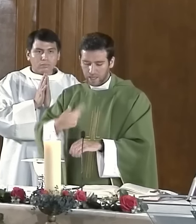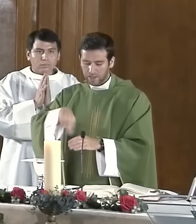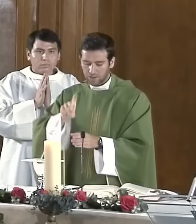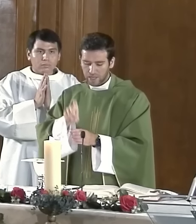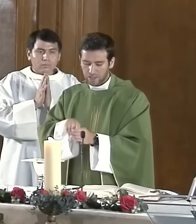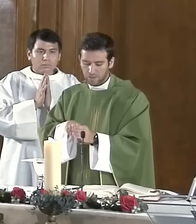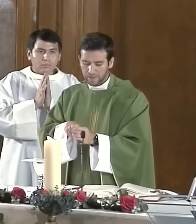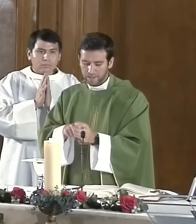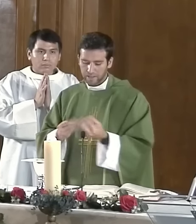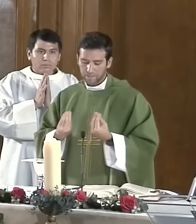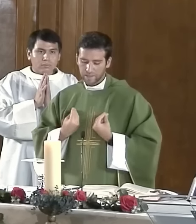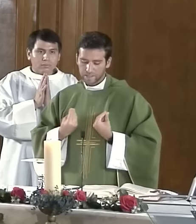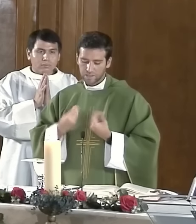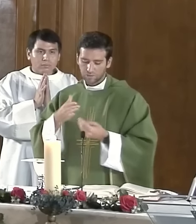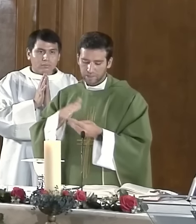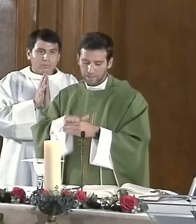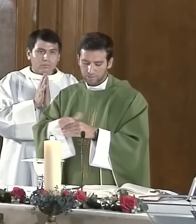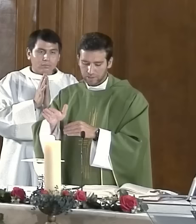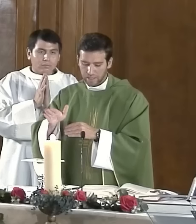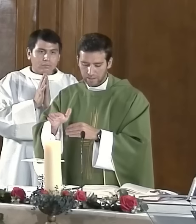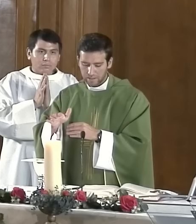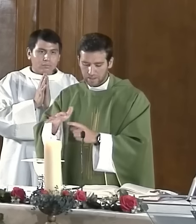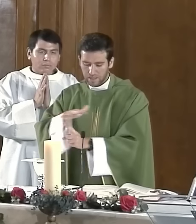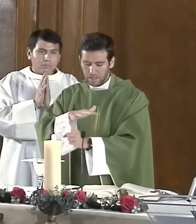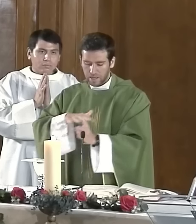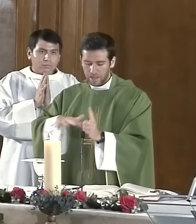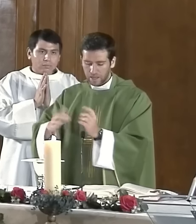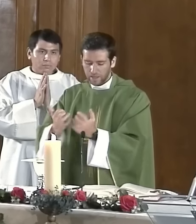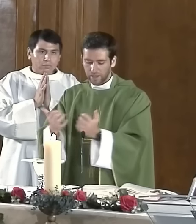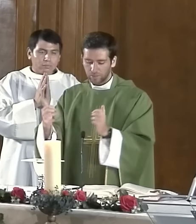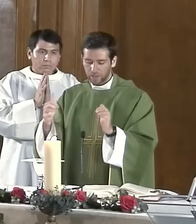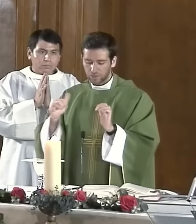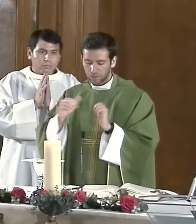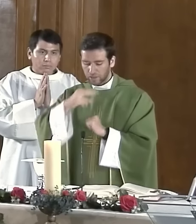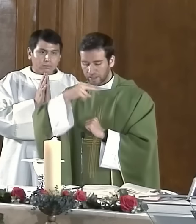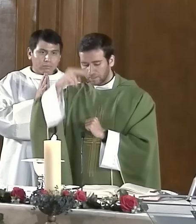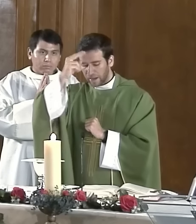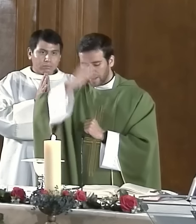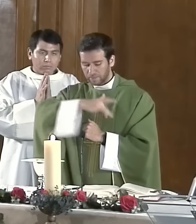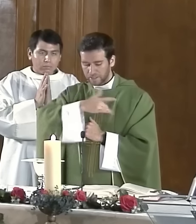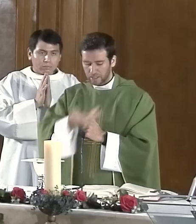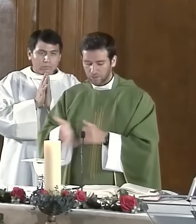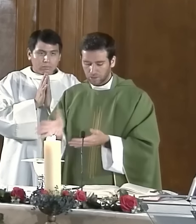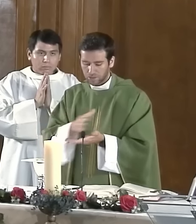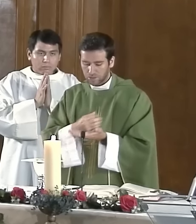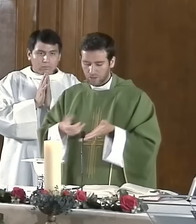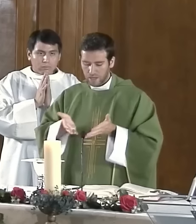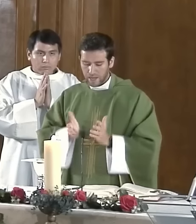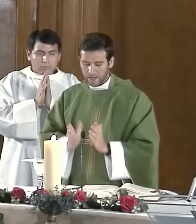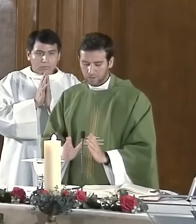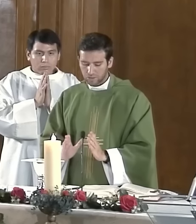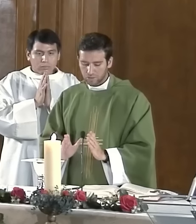nos ha hecho partícipes de su vida inmortal. Reúne en torno a ti, Padre misericordioso, a todos tus